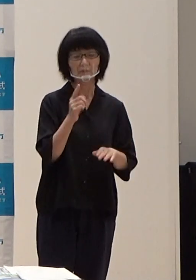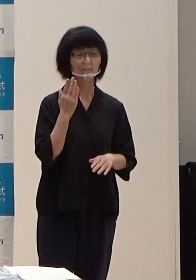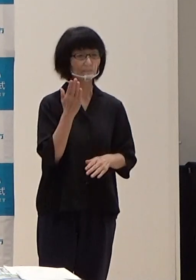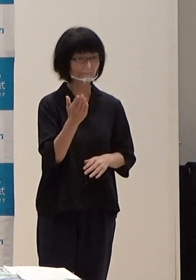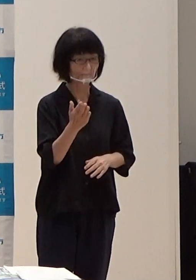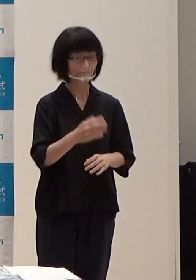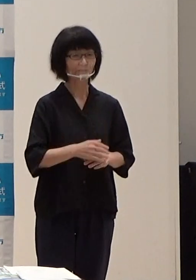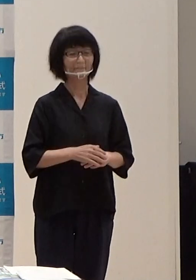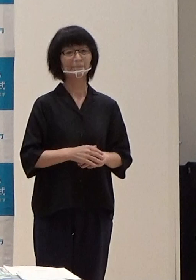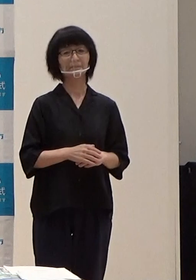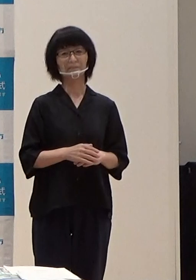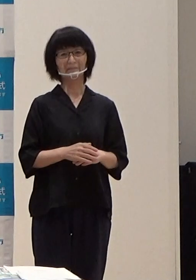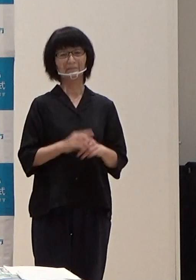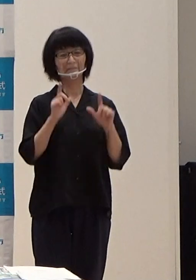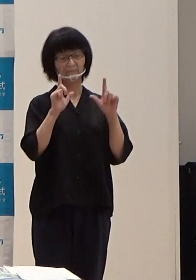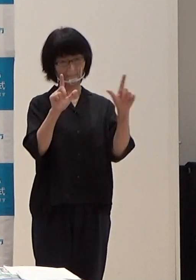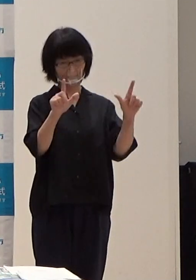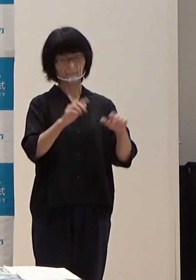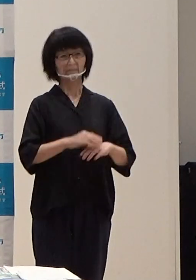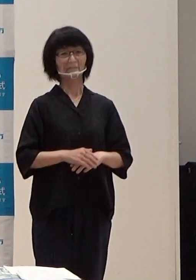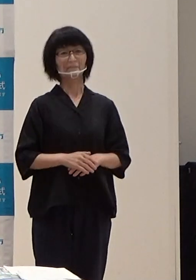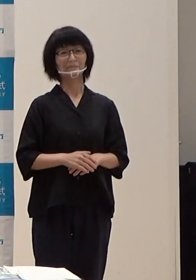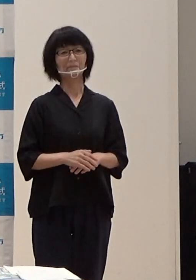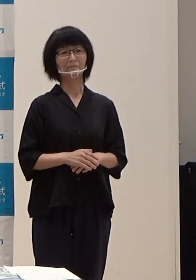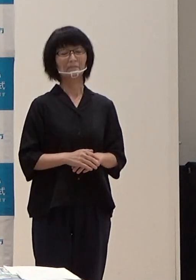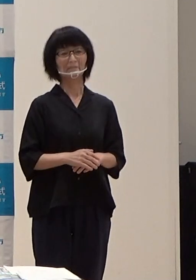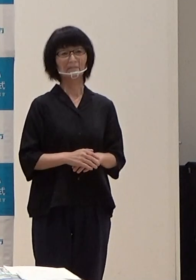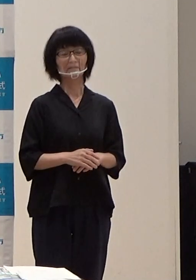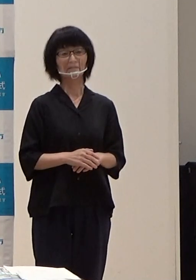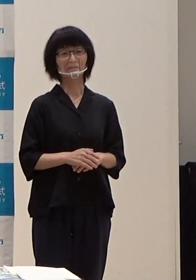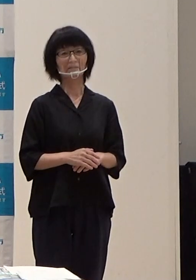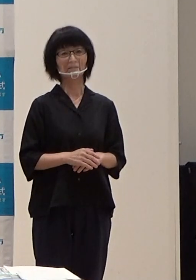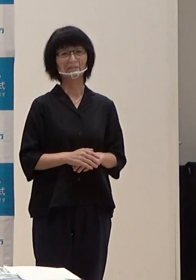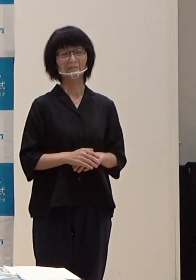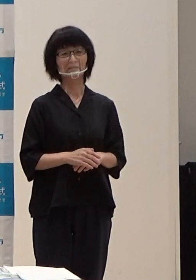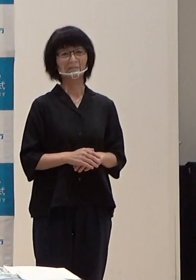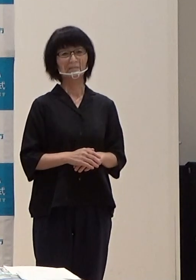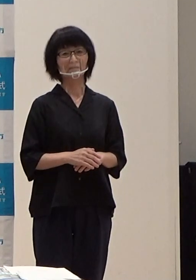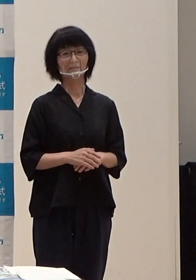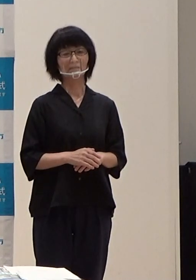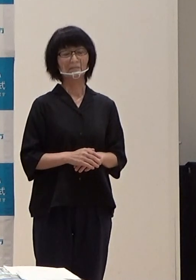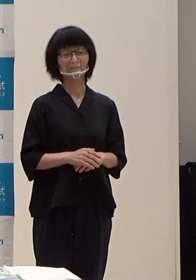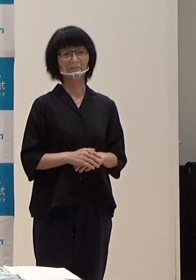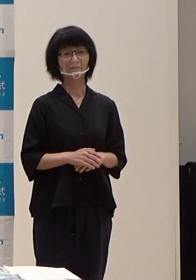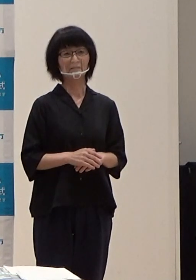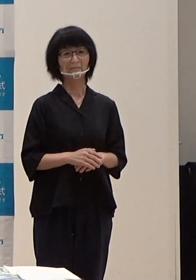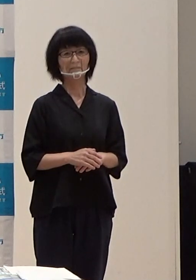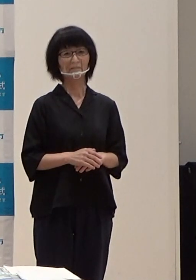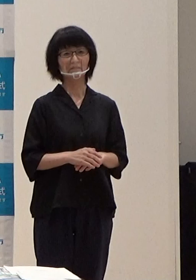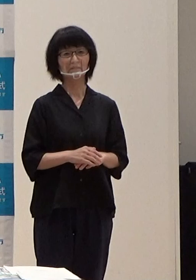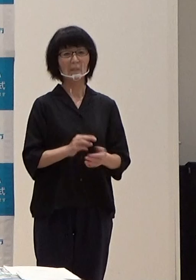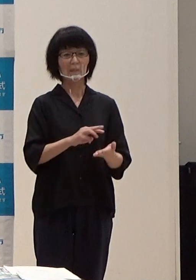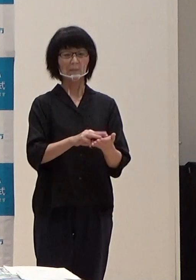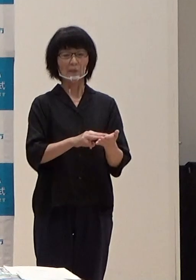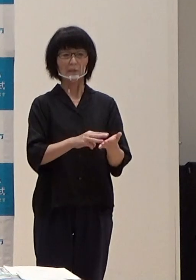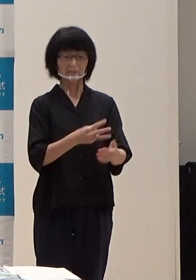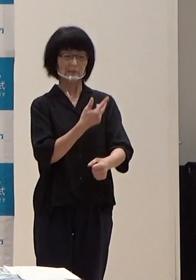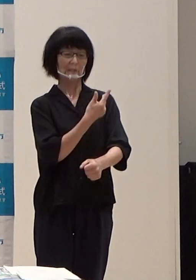ども申し上げて重なるかもしれませんが、ご趣旨からしますと、ワクチン接種しても